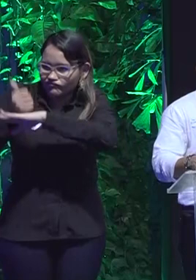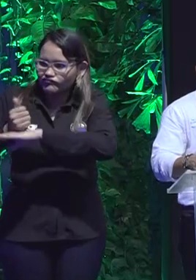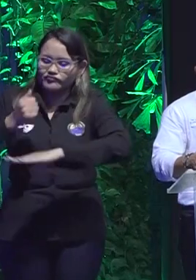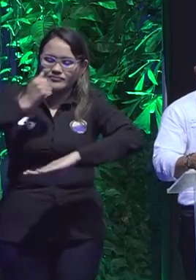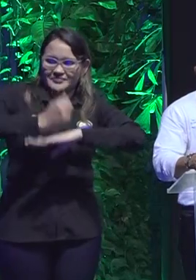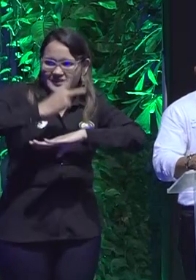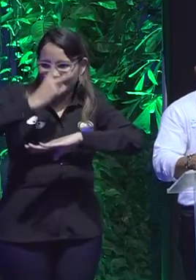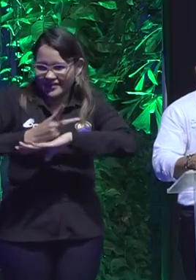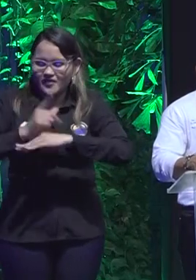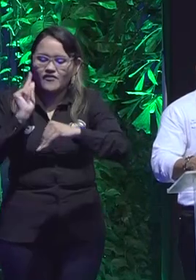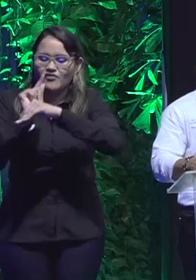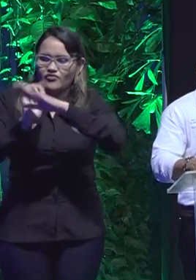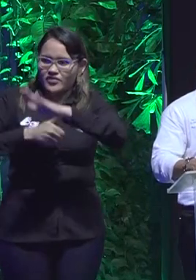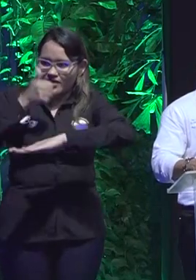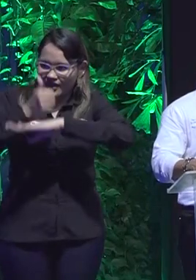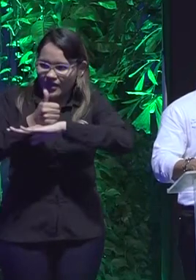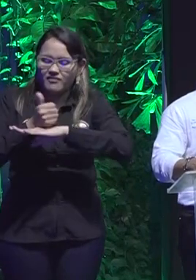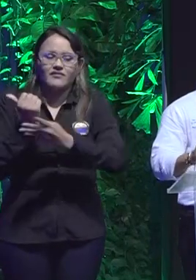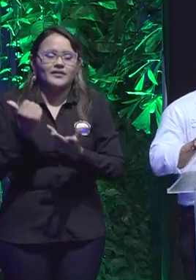decanos, decanas,